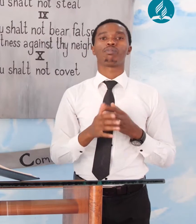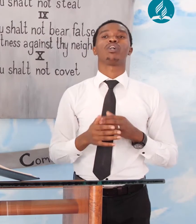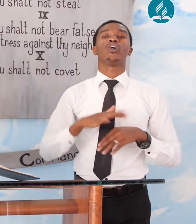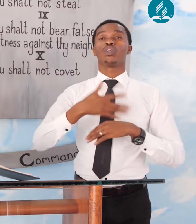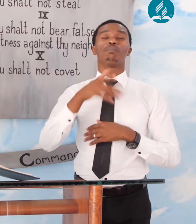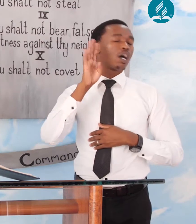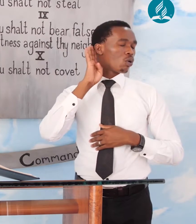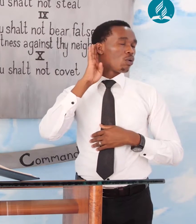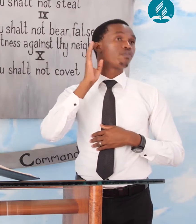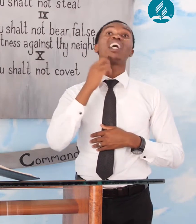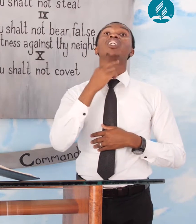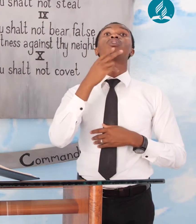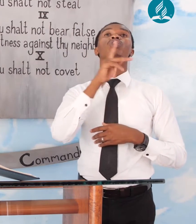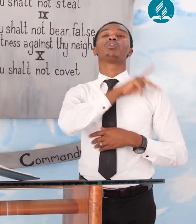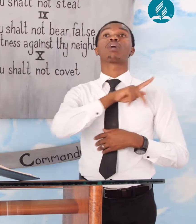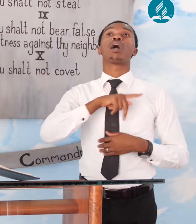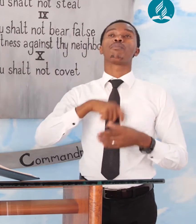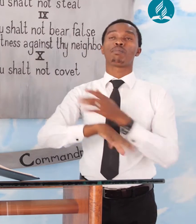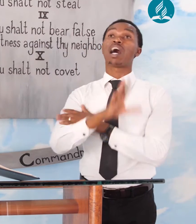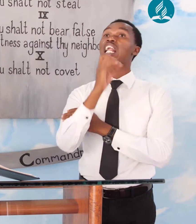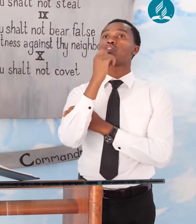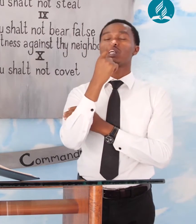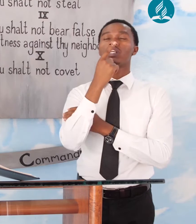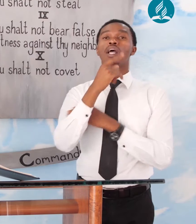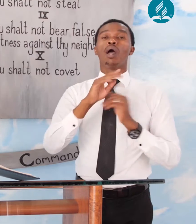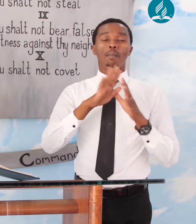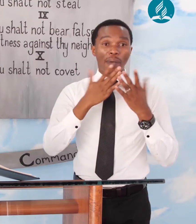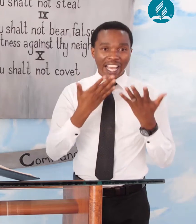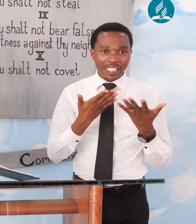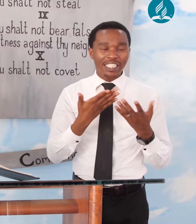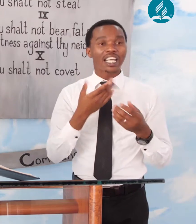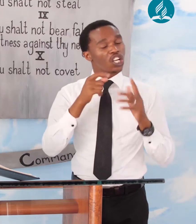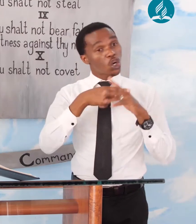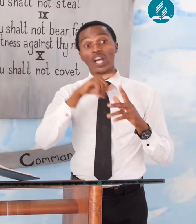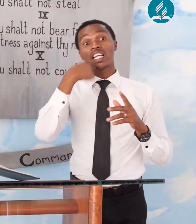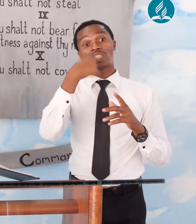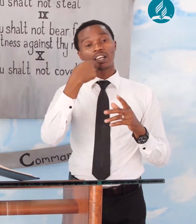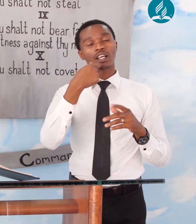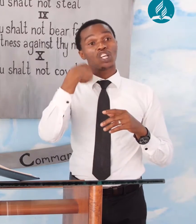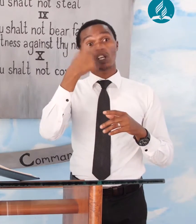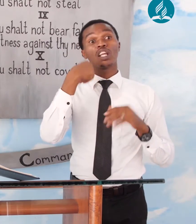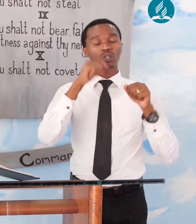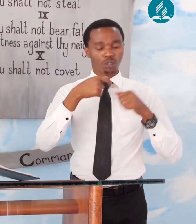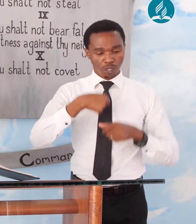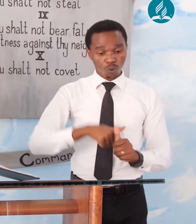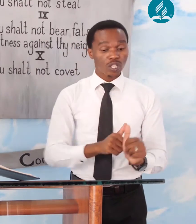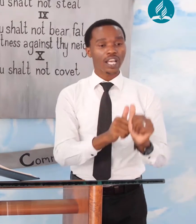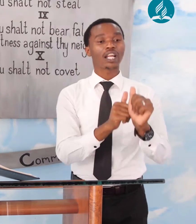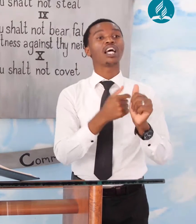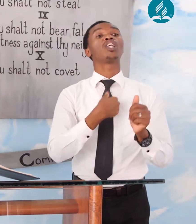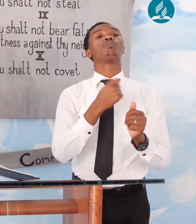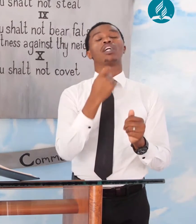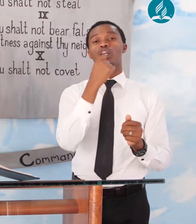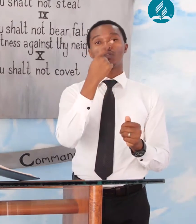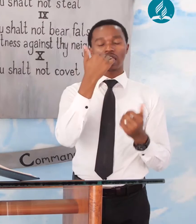ijwi ry'umwami Imana riti ndatuma nde ninde watugendera maze ndavuga nti ni nje bari gutuma